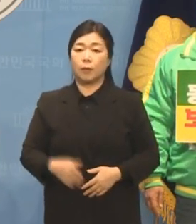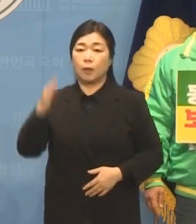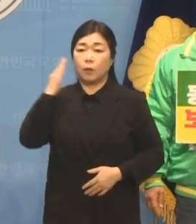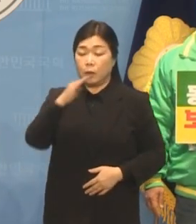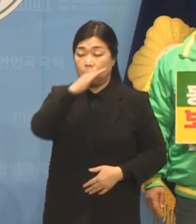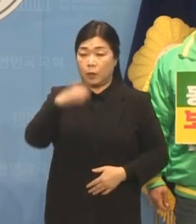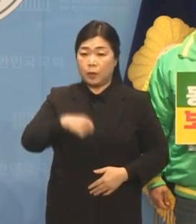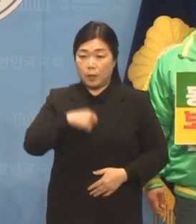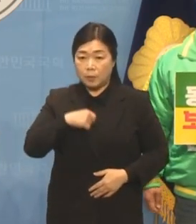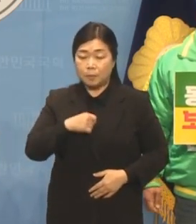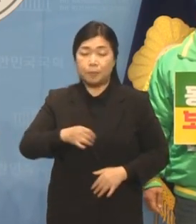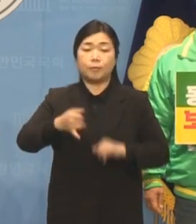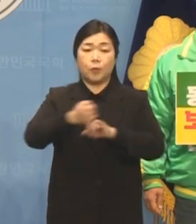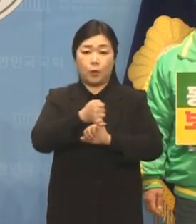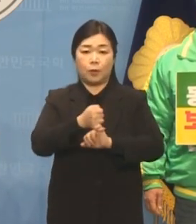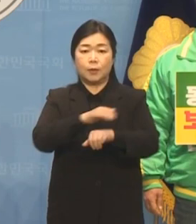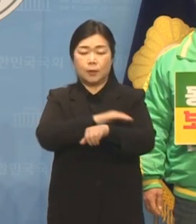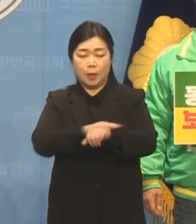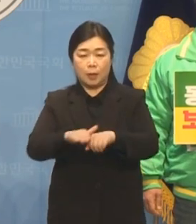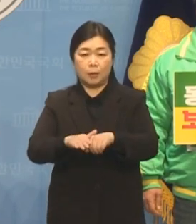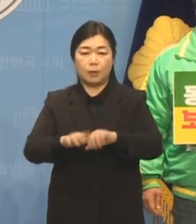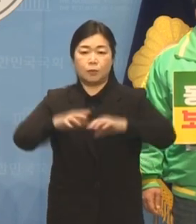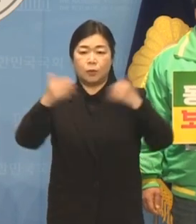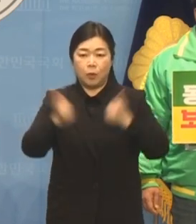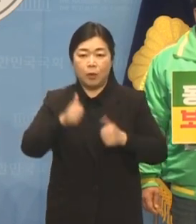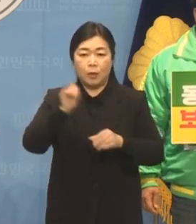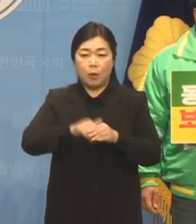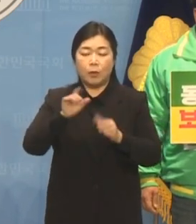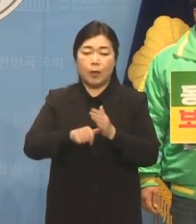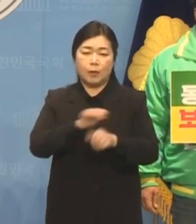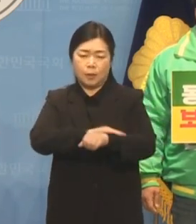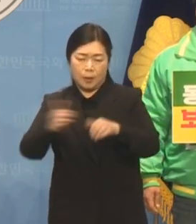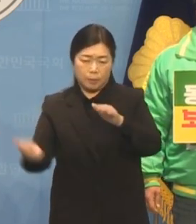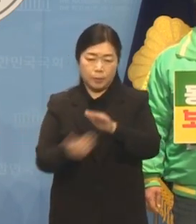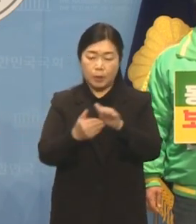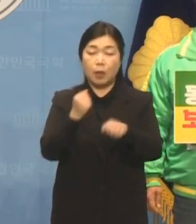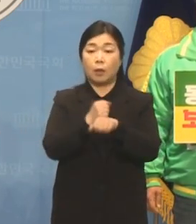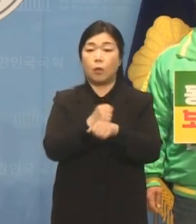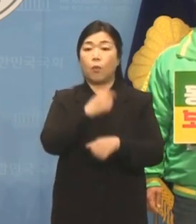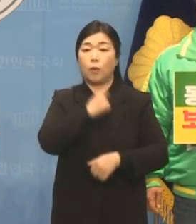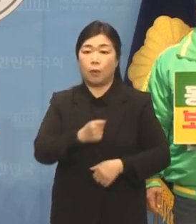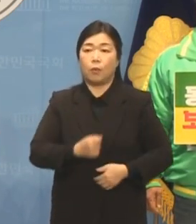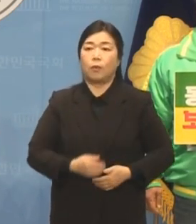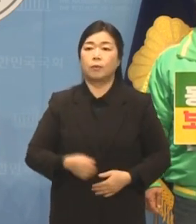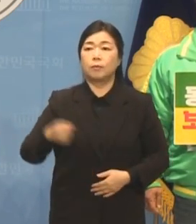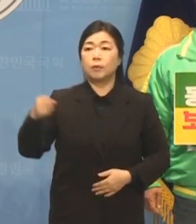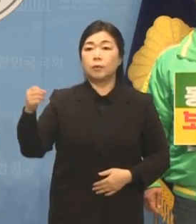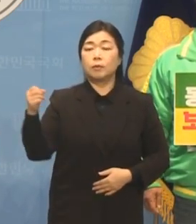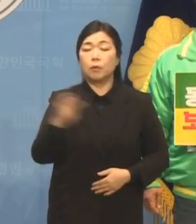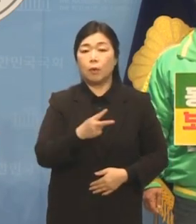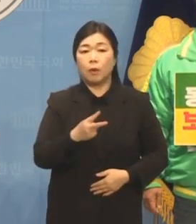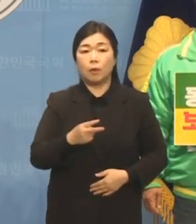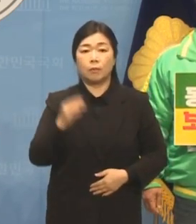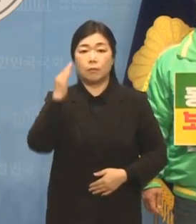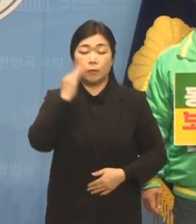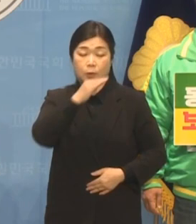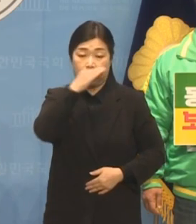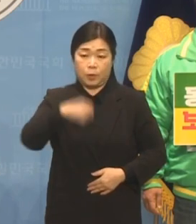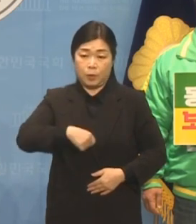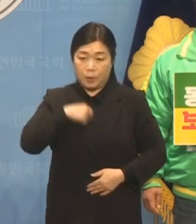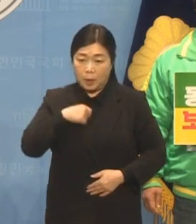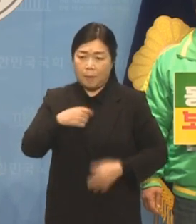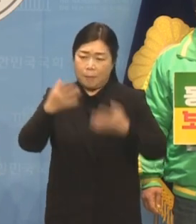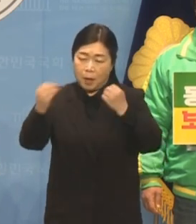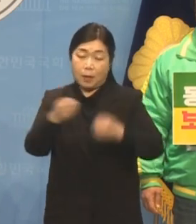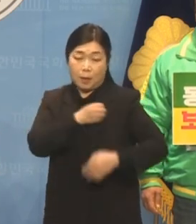부디 이 공약을 총선에서 꼭 실현시킬 수 있기를 바라고요. 또 녹색정의당의 또 수많은